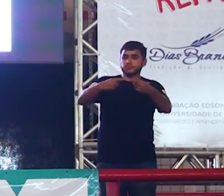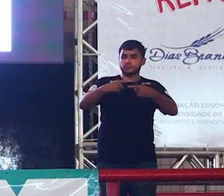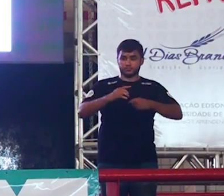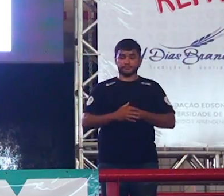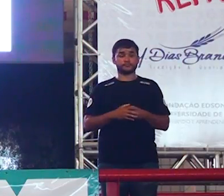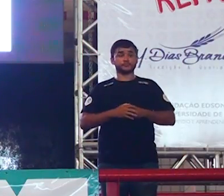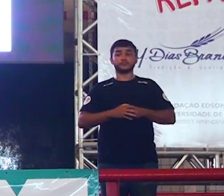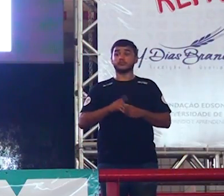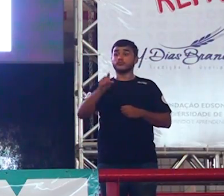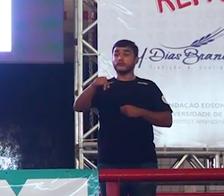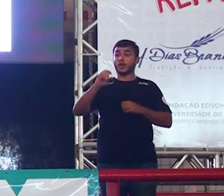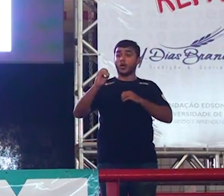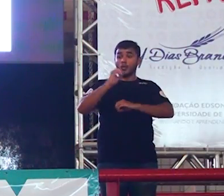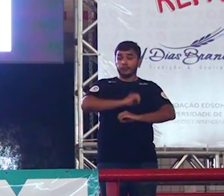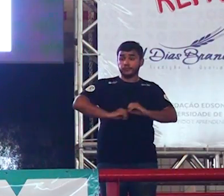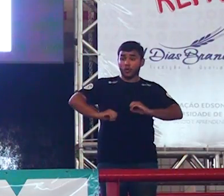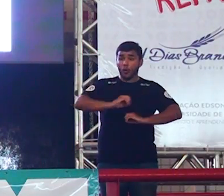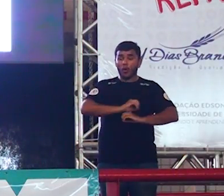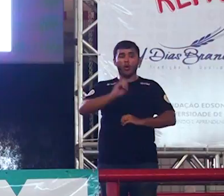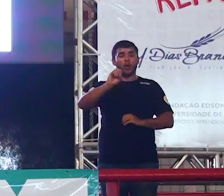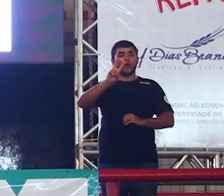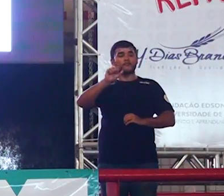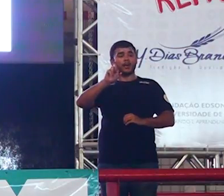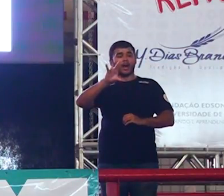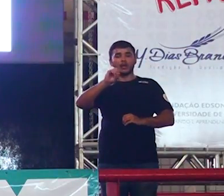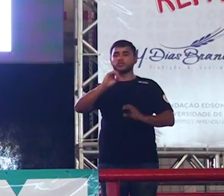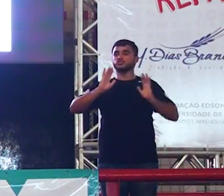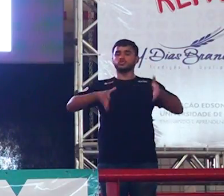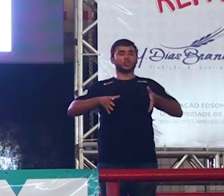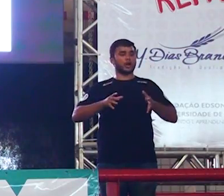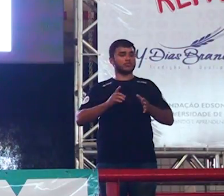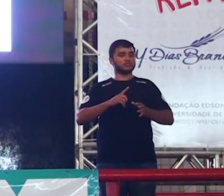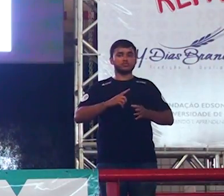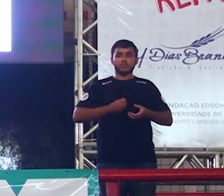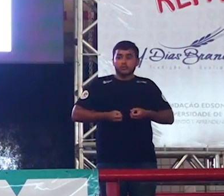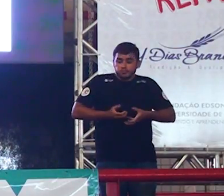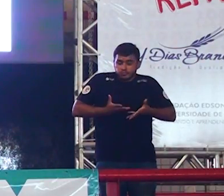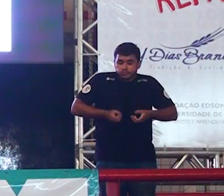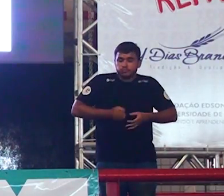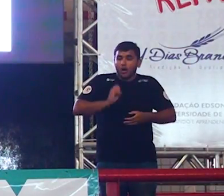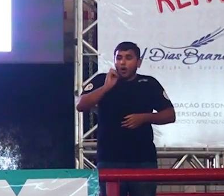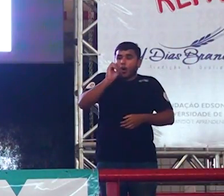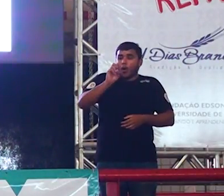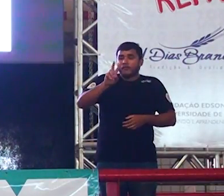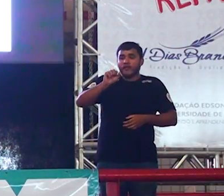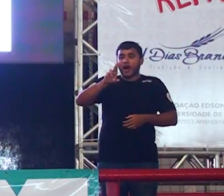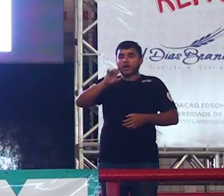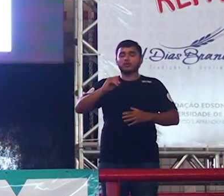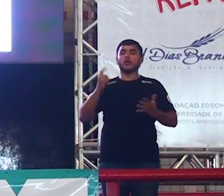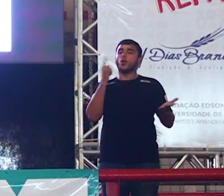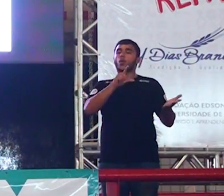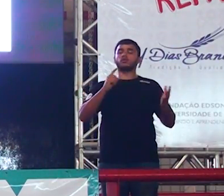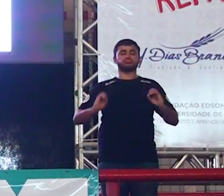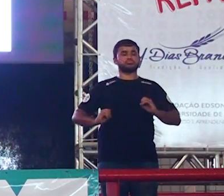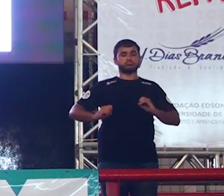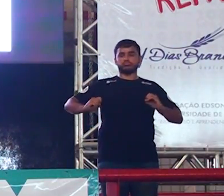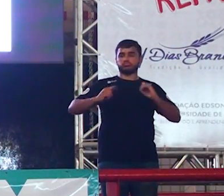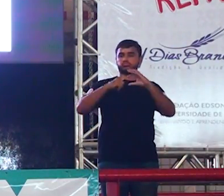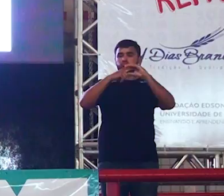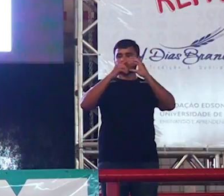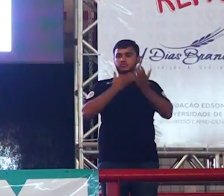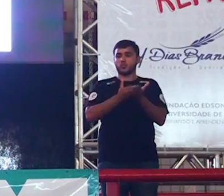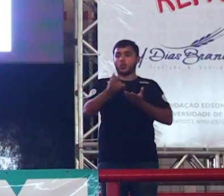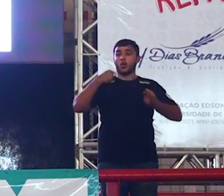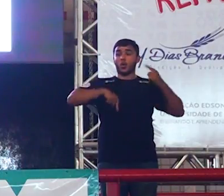por quem? Pela liberação dos óvulos já produzidos no processo de ovulogênese, e também responsável pela produção de quem?